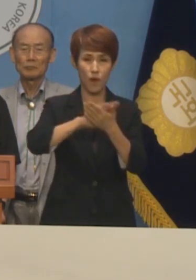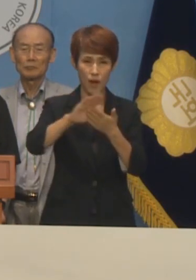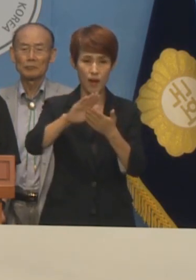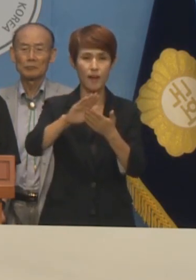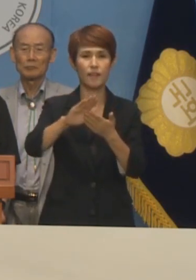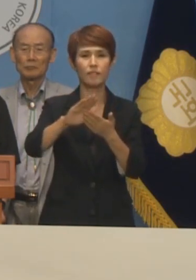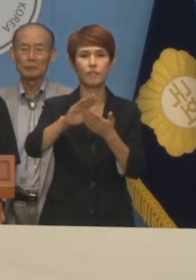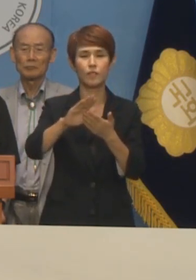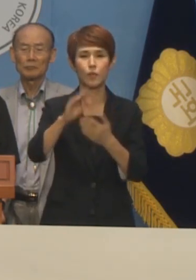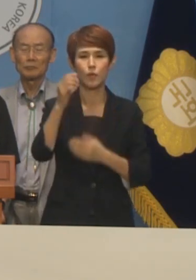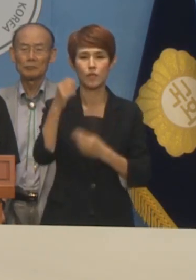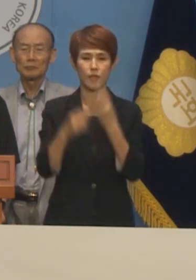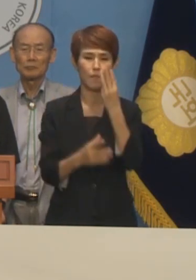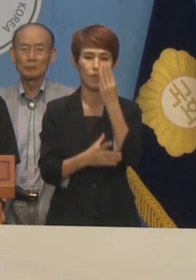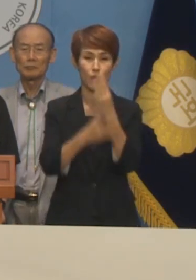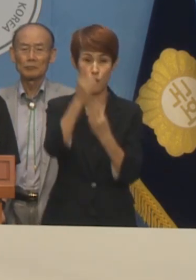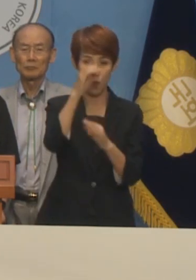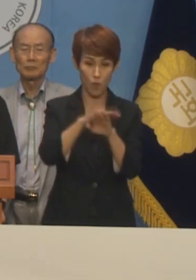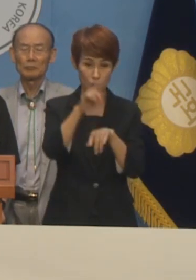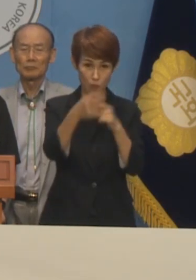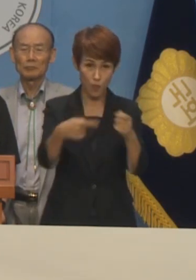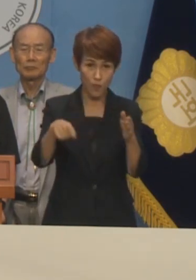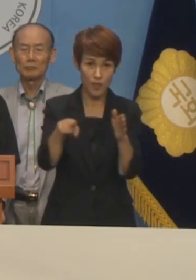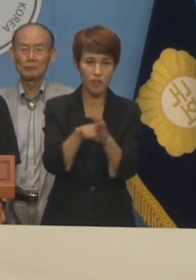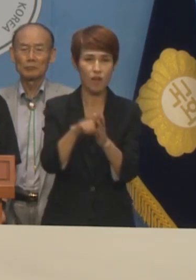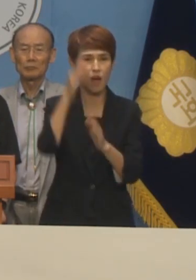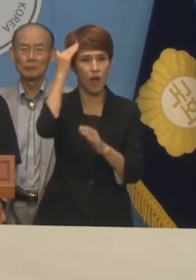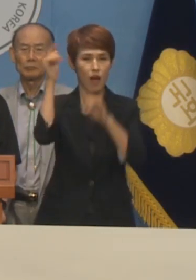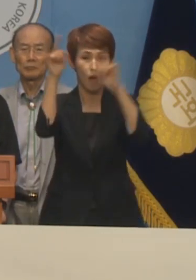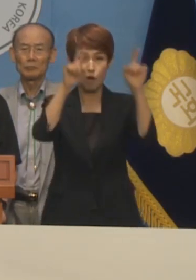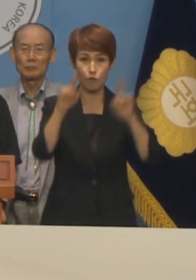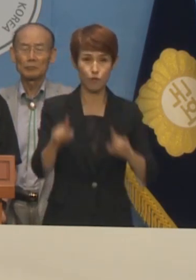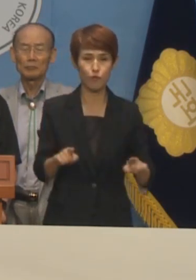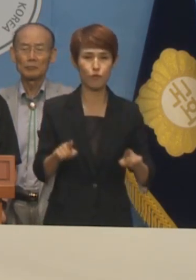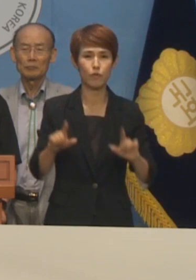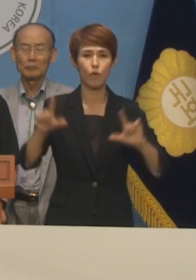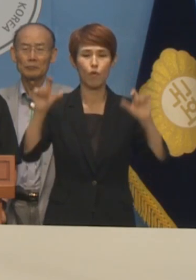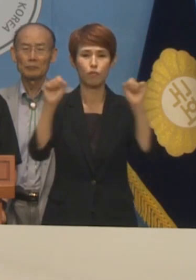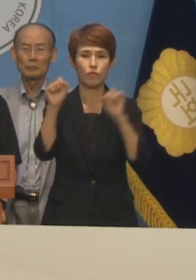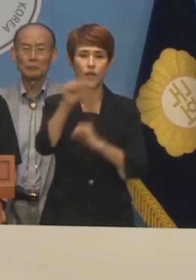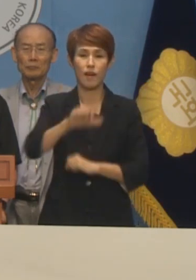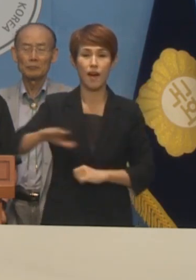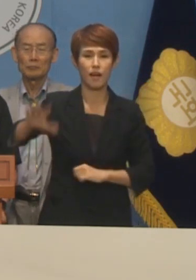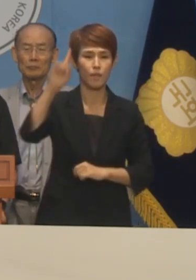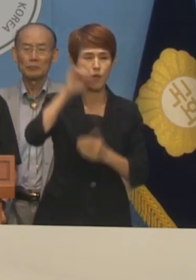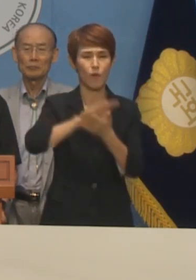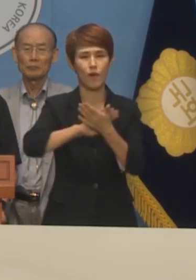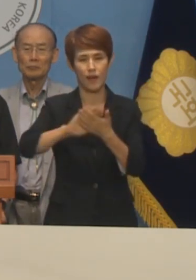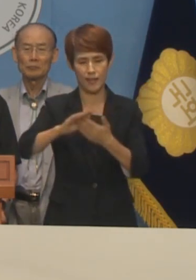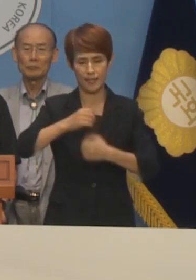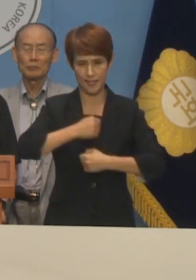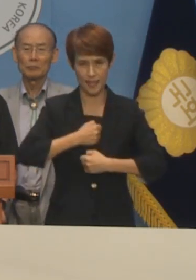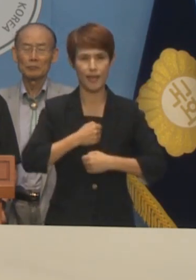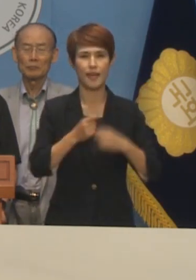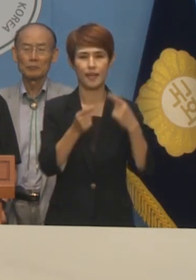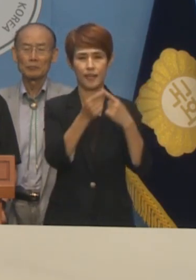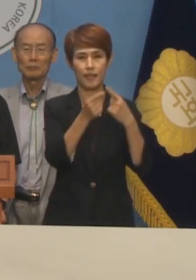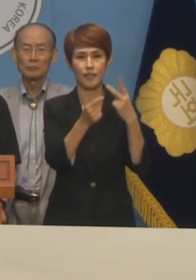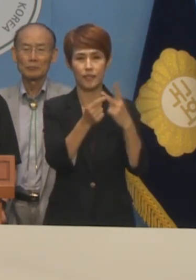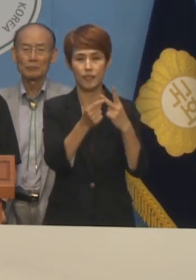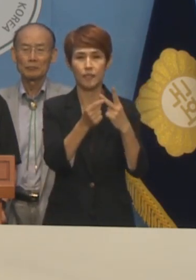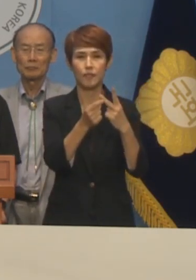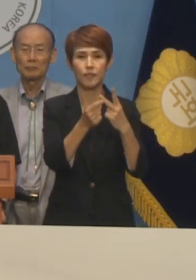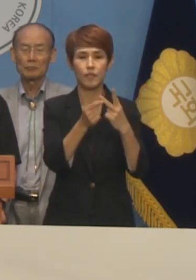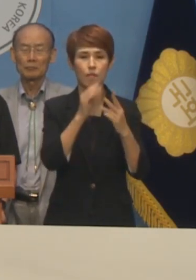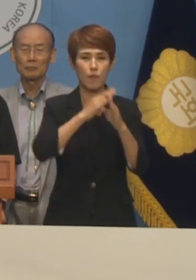공정과 삼통 실현으로 한반도는 물론 동북아의 인류의 평화를 지키자. 하나, 남북